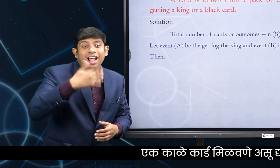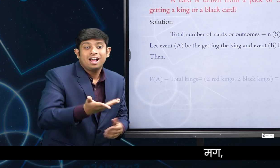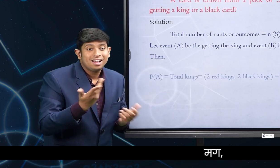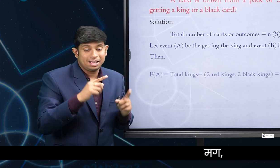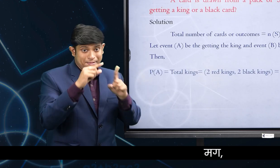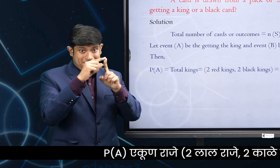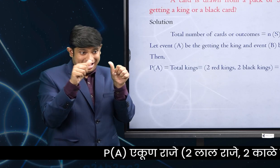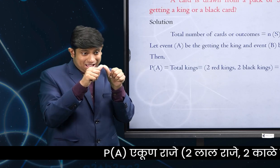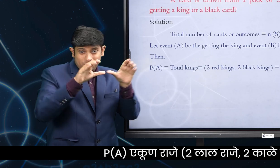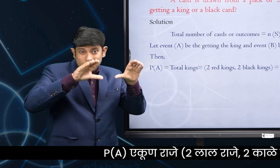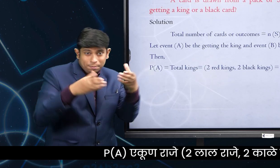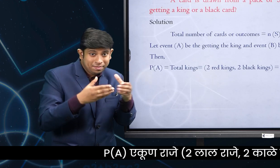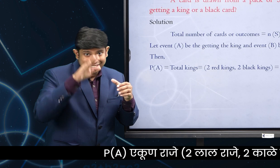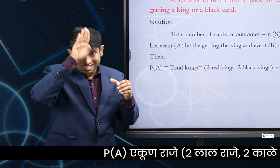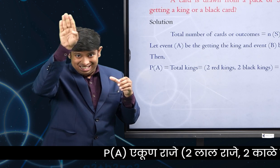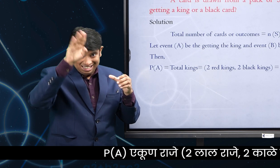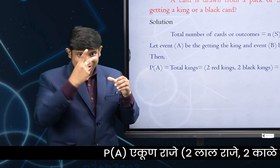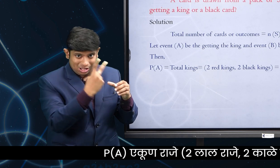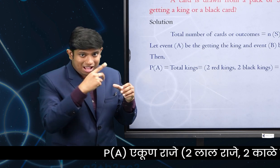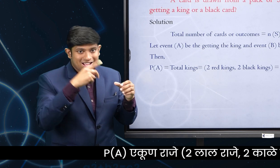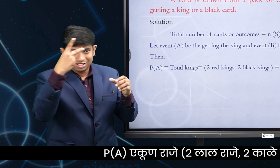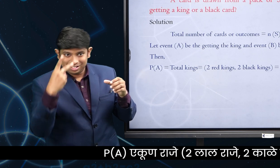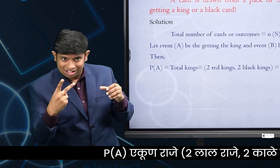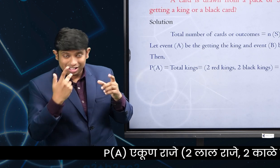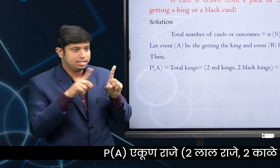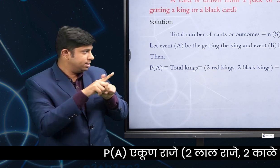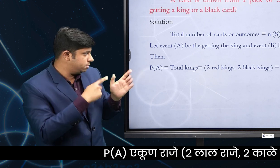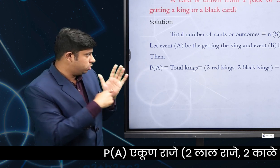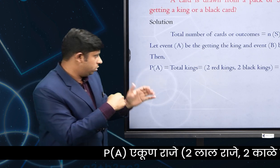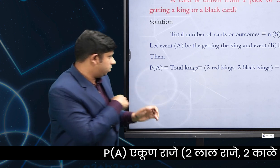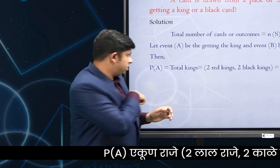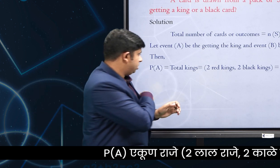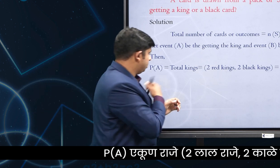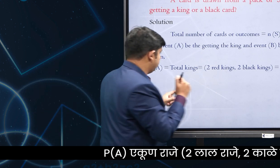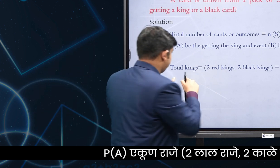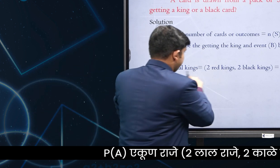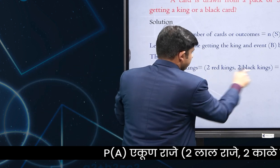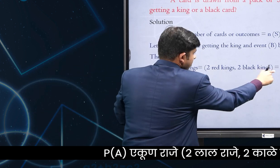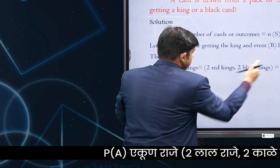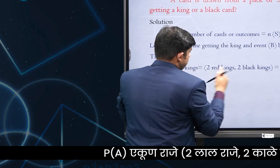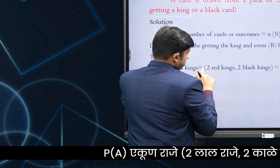मग पी कंसामध्ये ए एकूण राजे कंसामध्ये 2 लाल राजे 2 काळे राजे बरोबर 4.